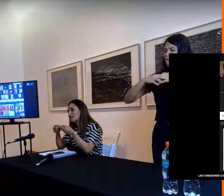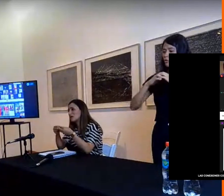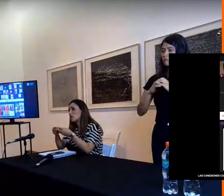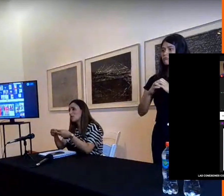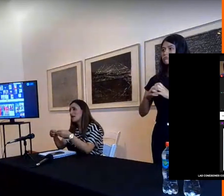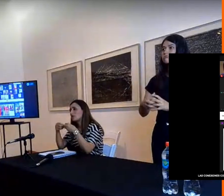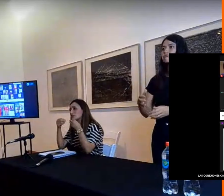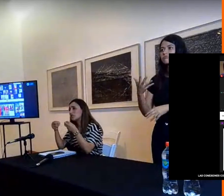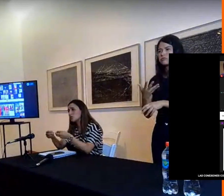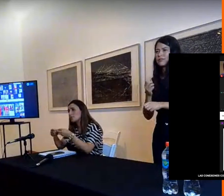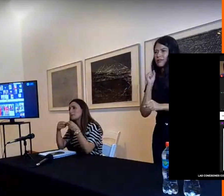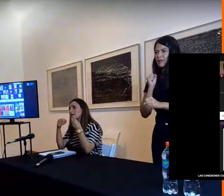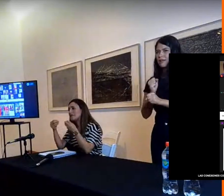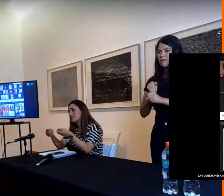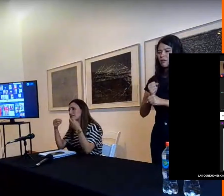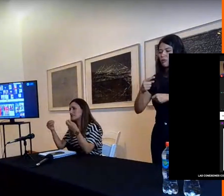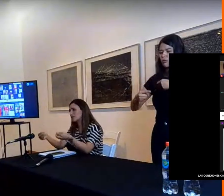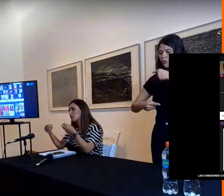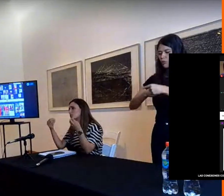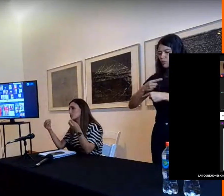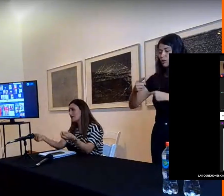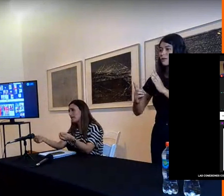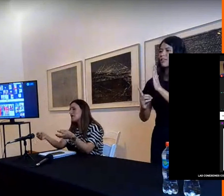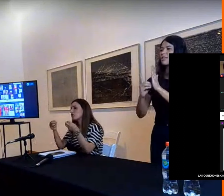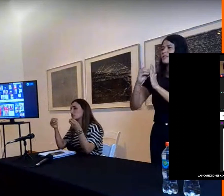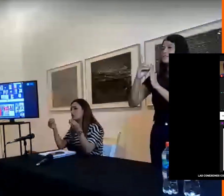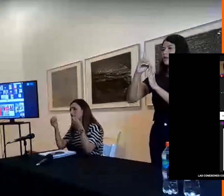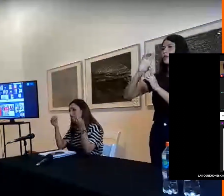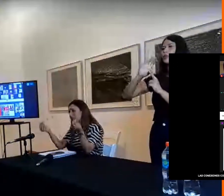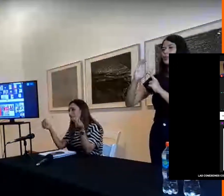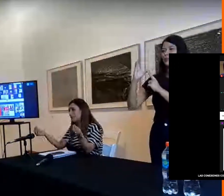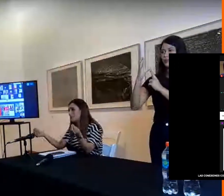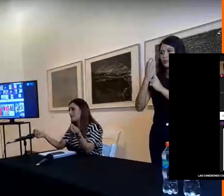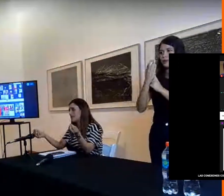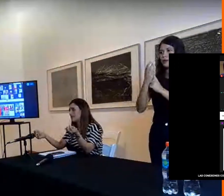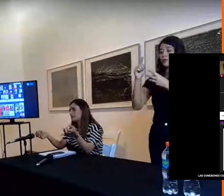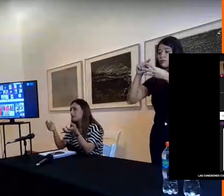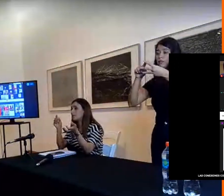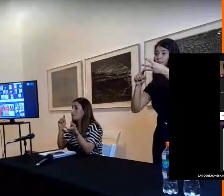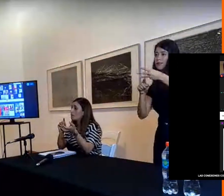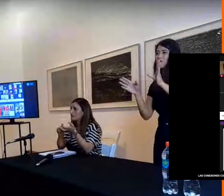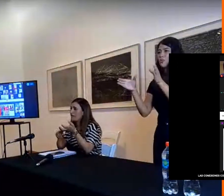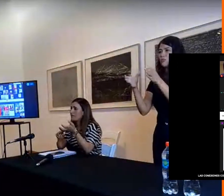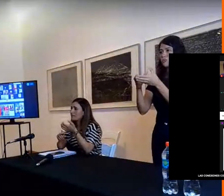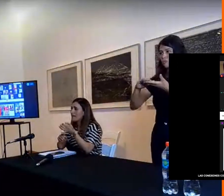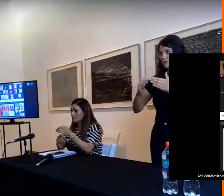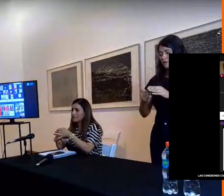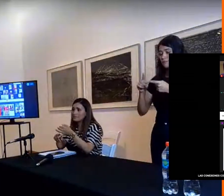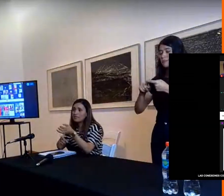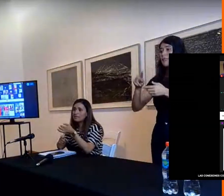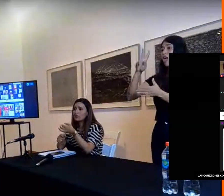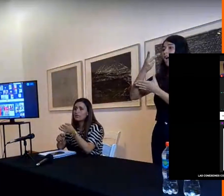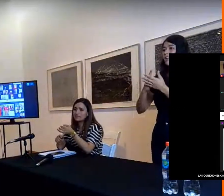un trabajo continuo, permanente de desarrollo cultural a través de tres comunidades. Una comunidad de